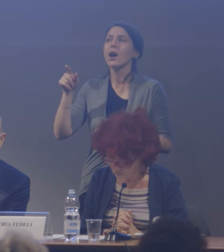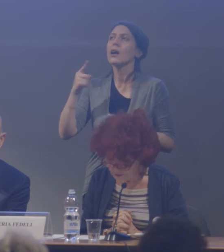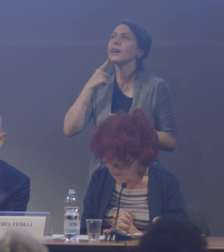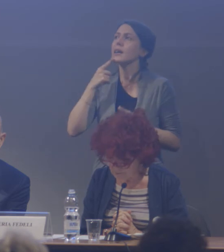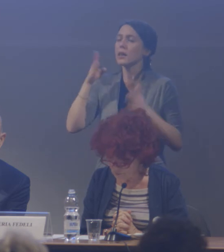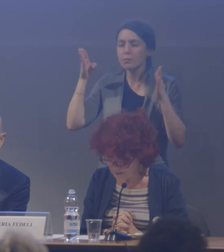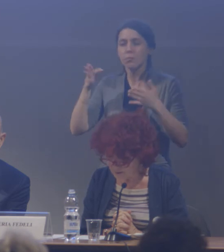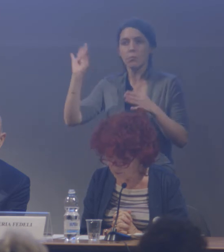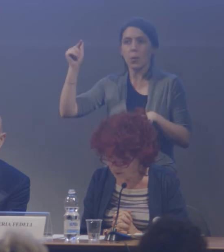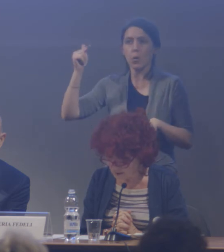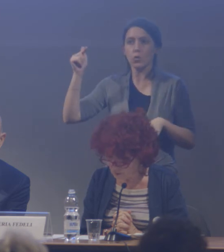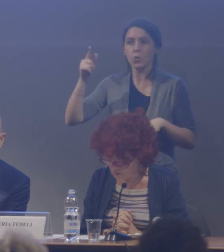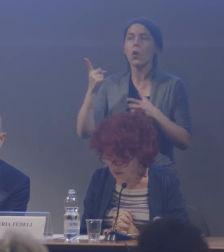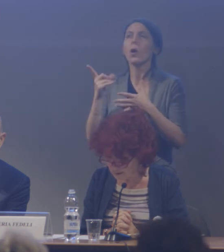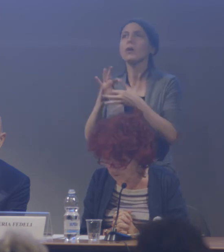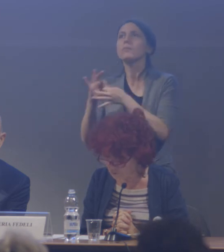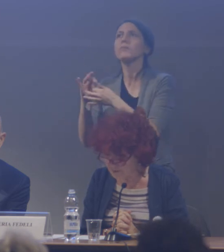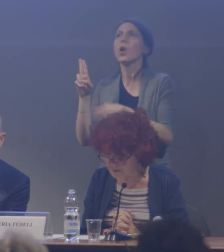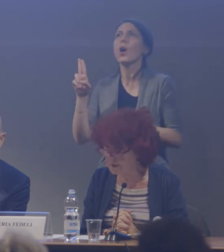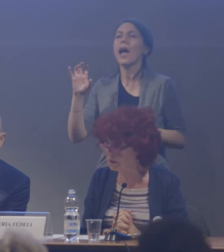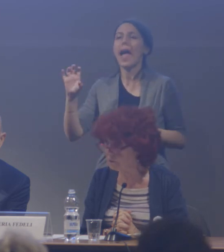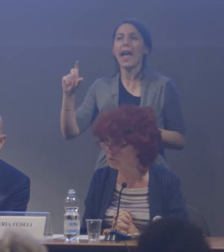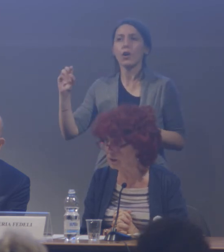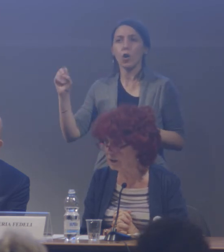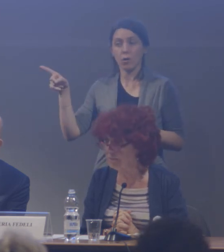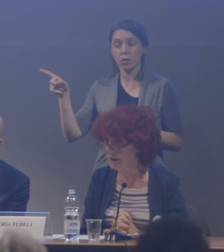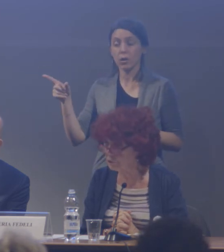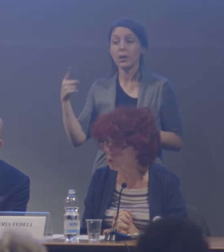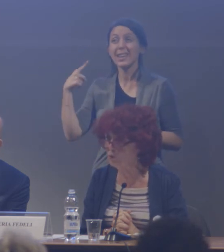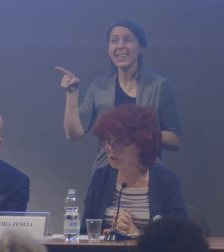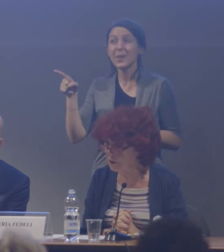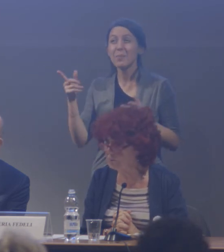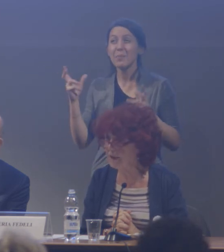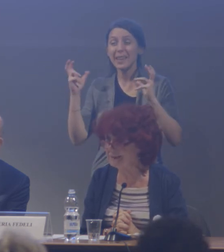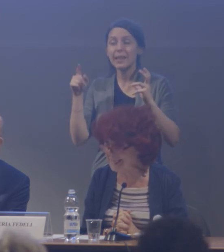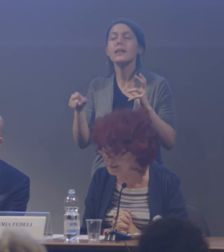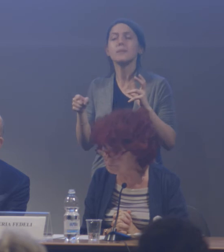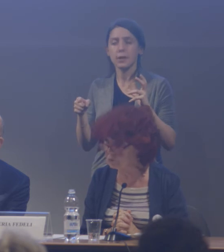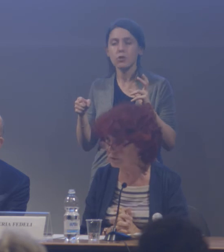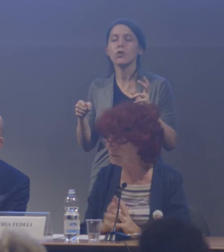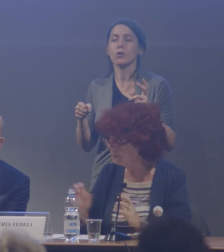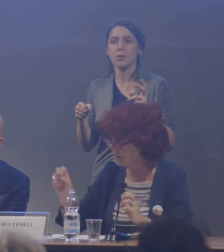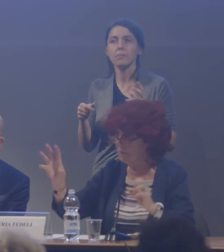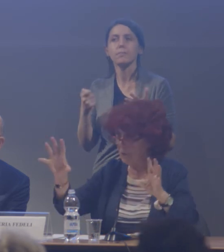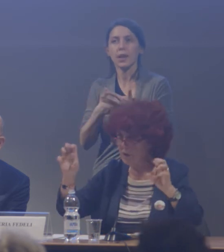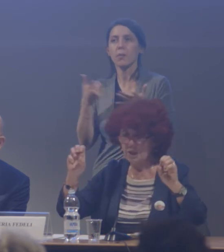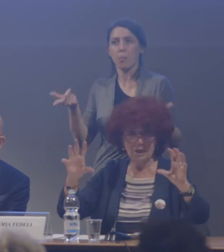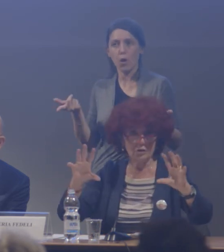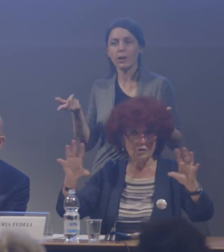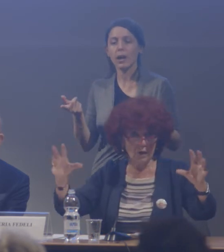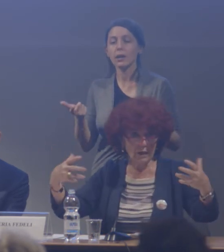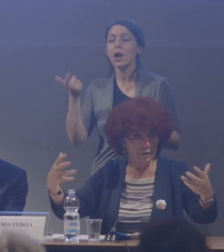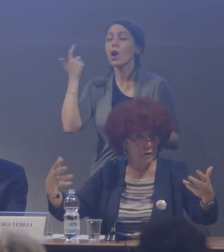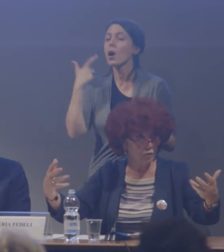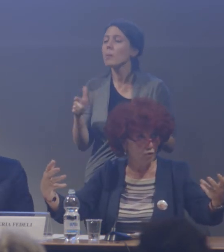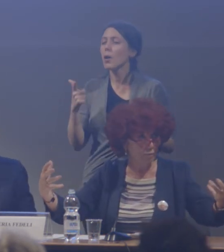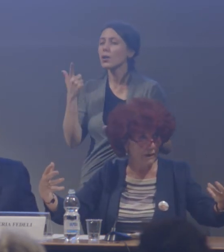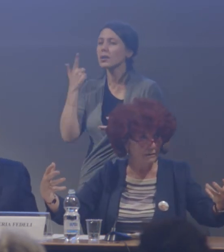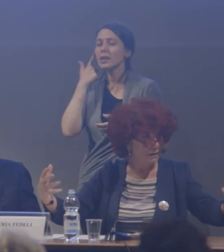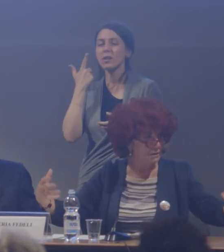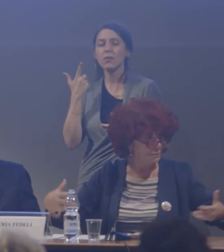Mauro insieme a Umberto Eco, credo che sia un elemento ulteriormente importante, perché poi ci sono anche,